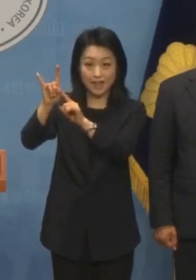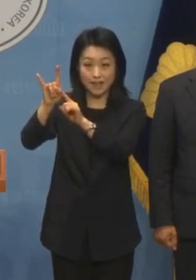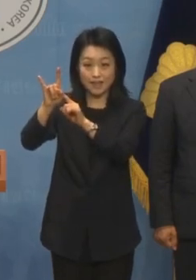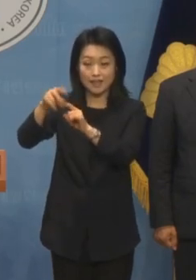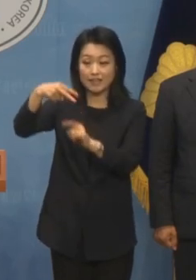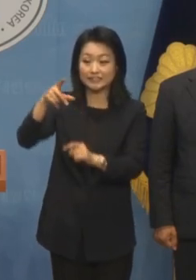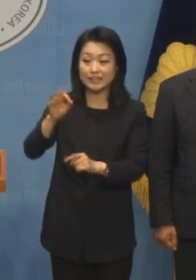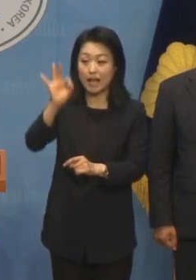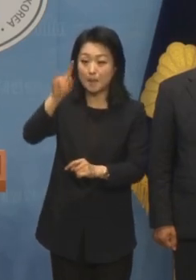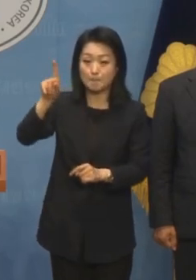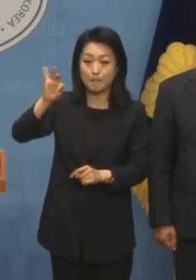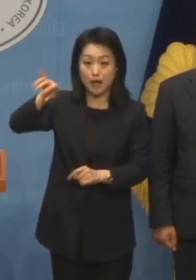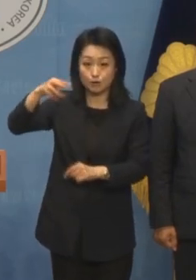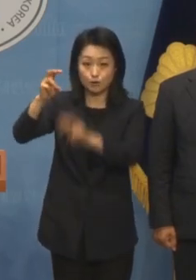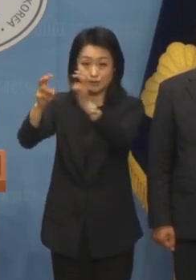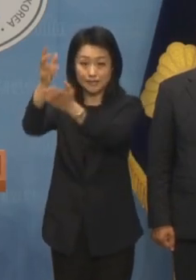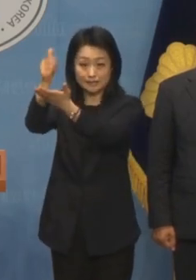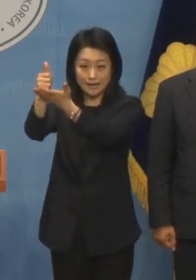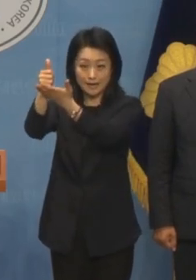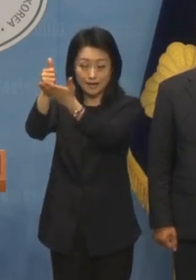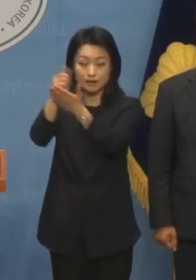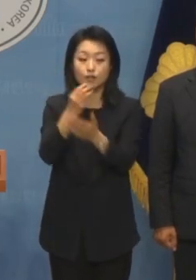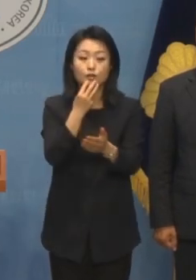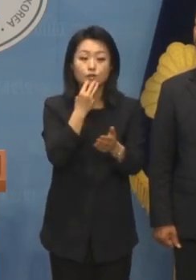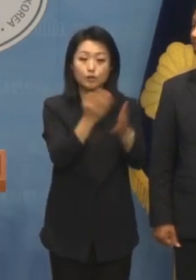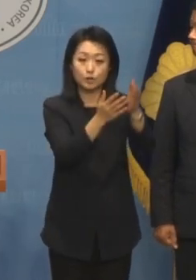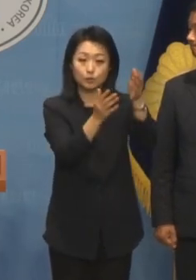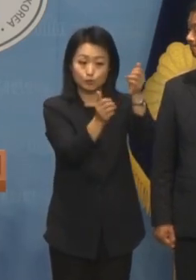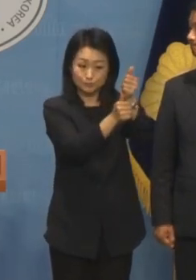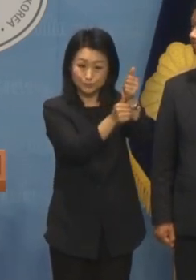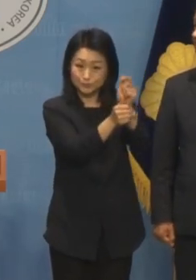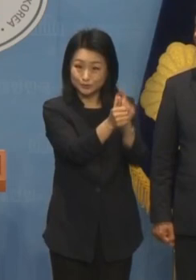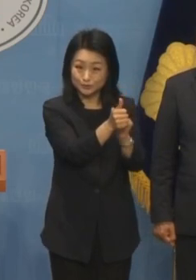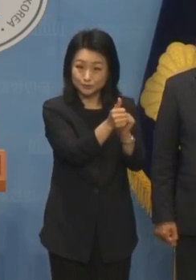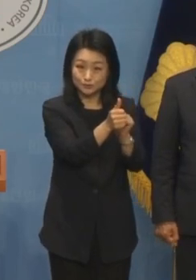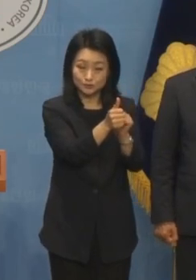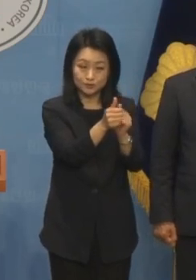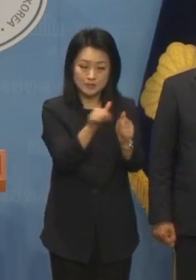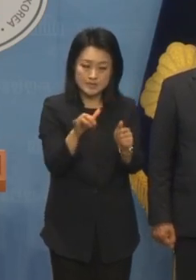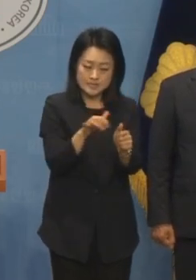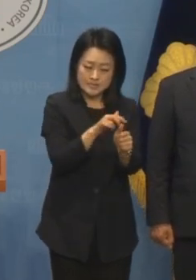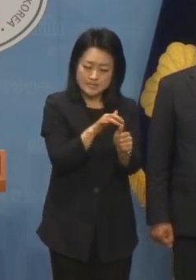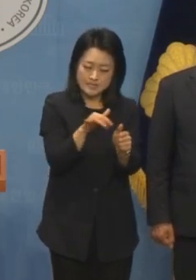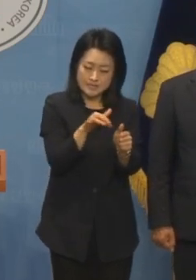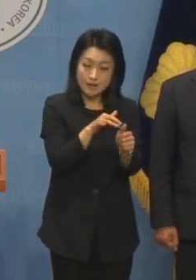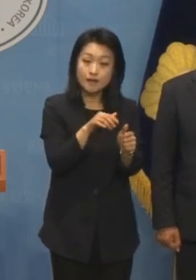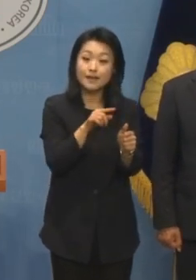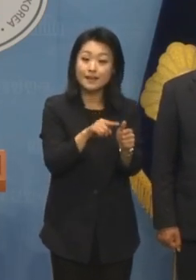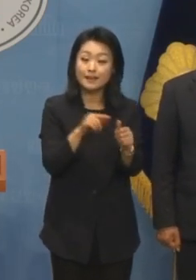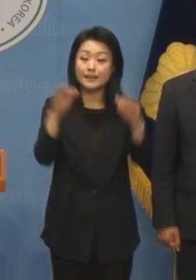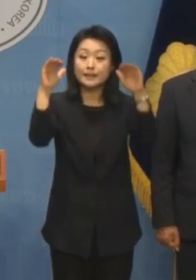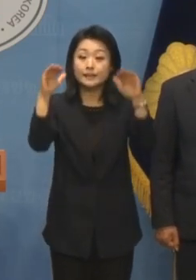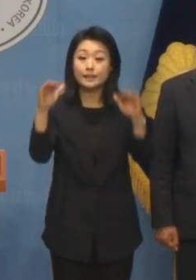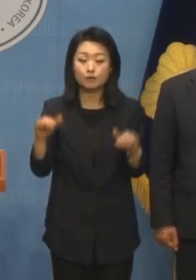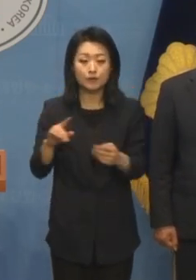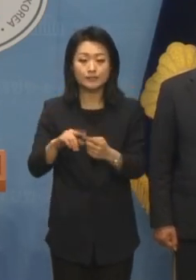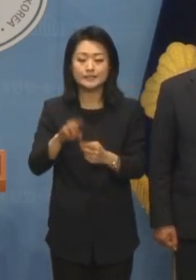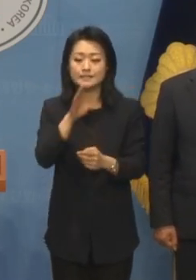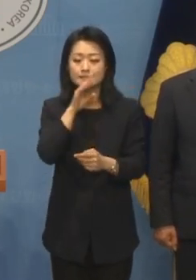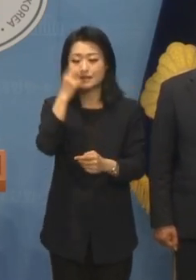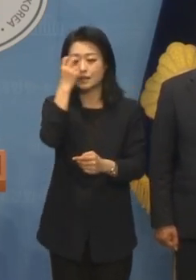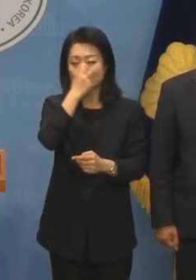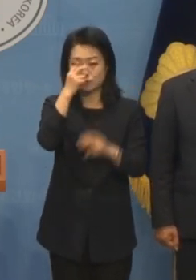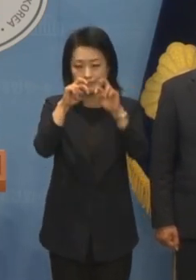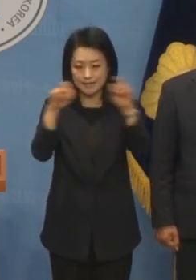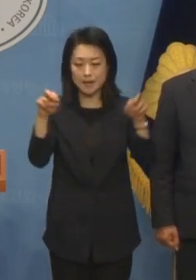사건과 그리고 이화영에 대한 검찰의 그 모해 이중 교사 이 두 가지 부분에 대해서 진상 규명을 위한